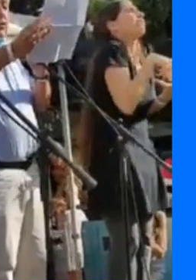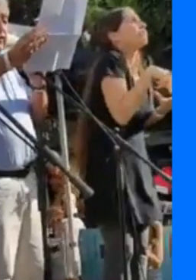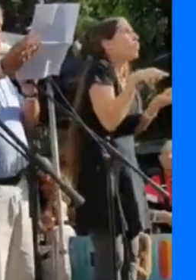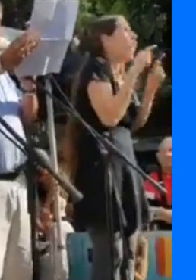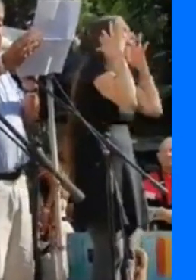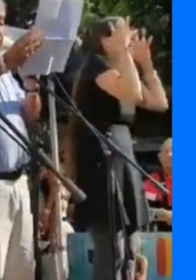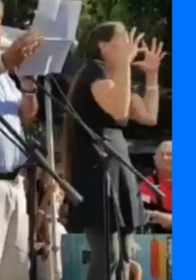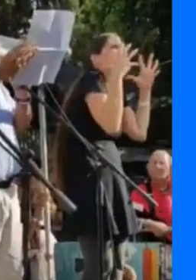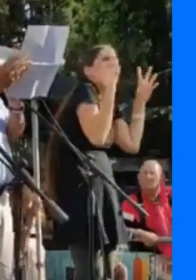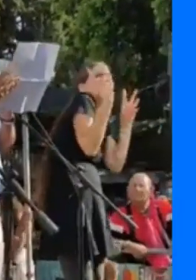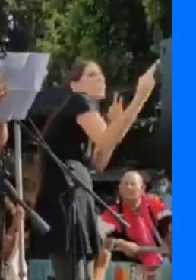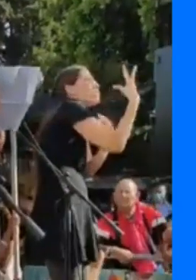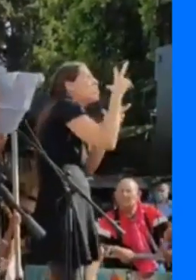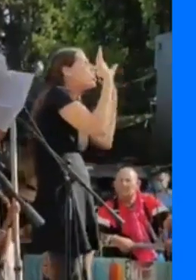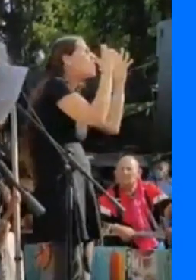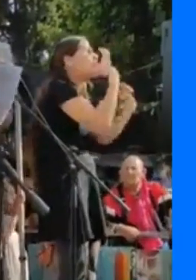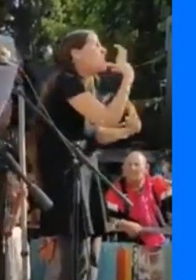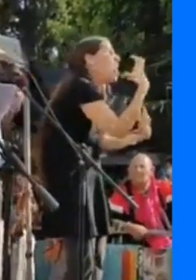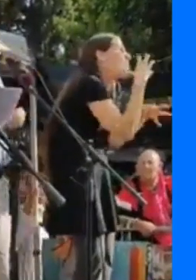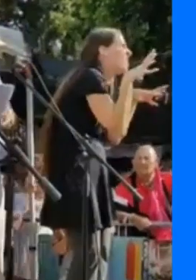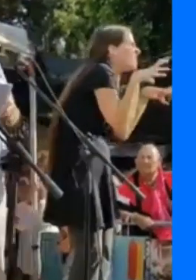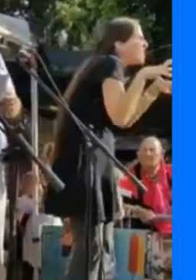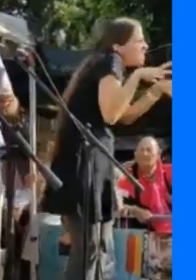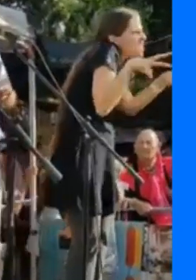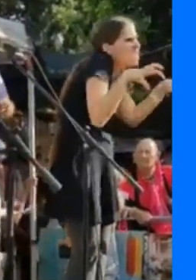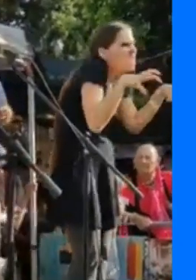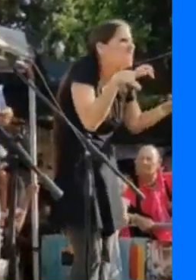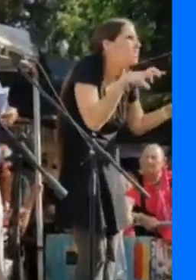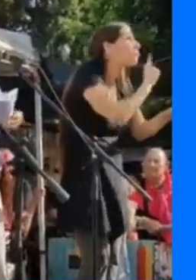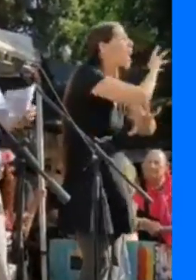בין 70 זאבים, והג'ונגל שותק.